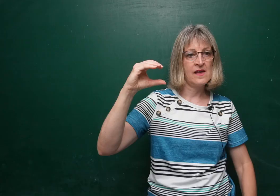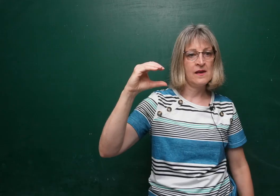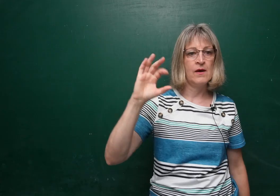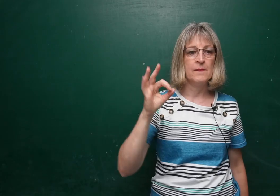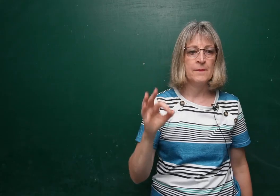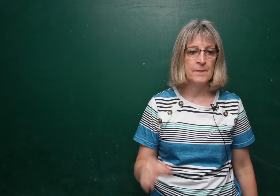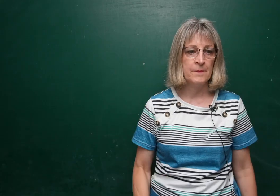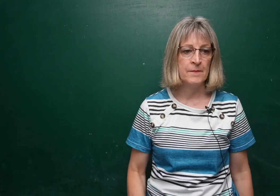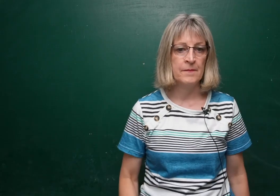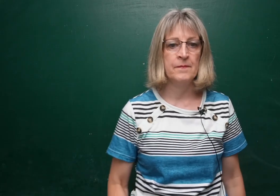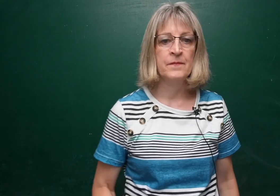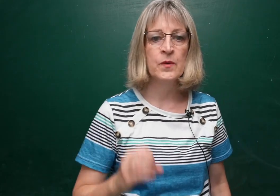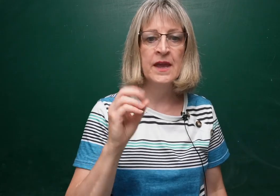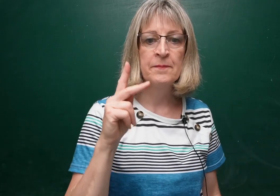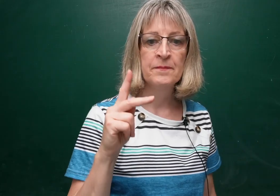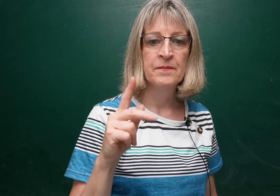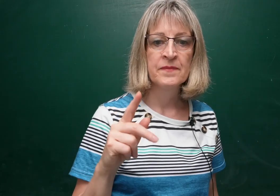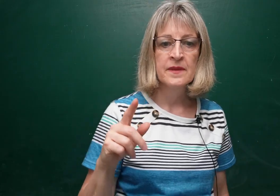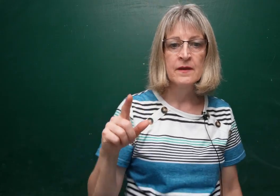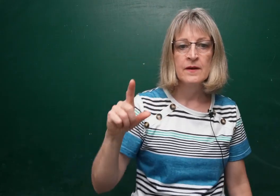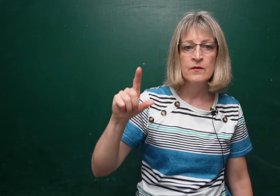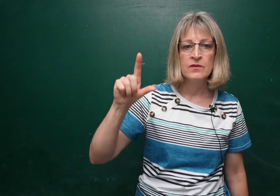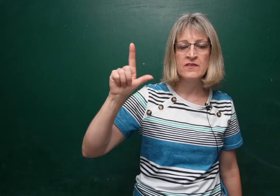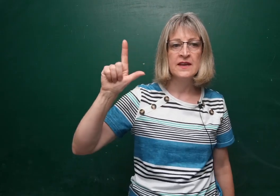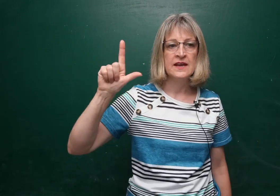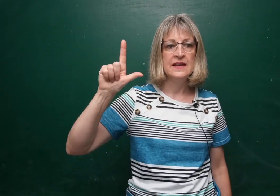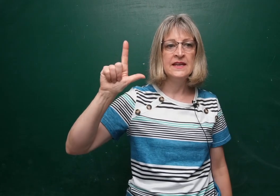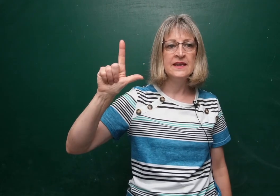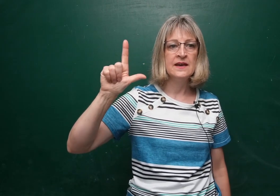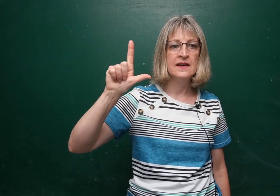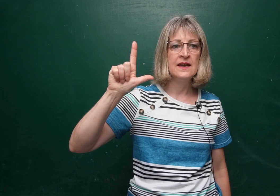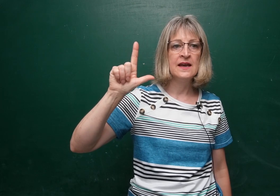Ouais. Ok. On essaye Lynn.